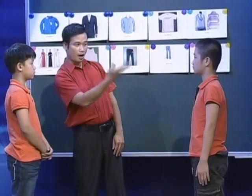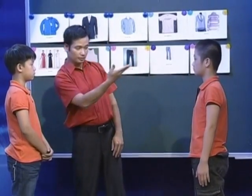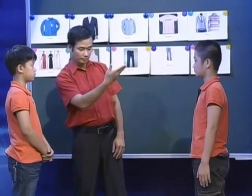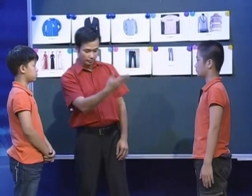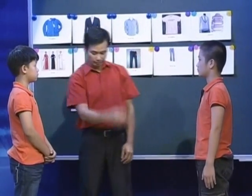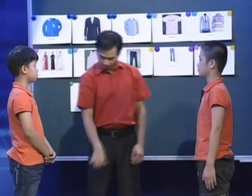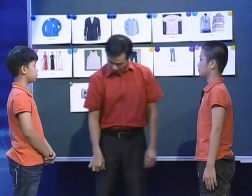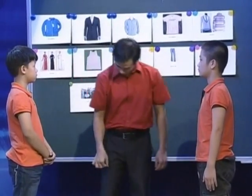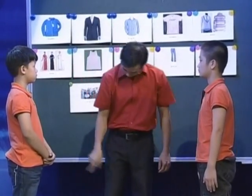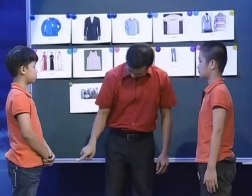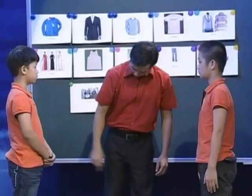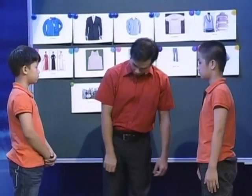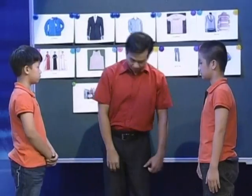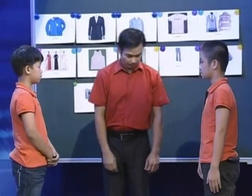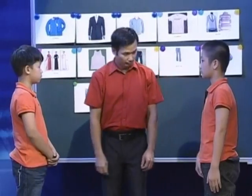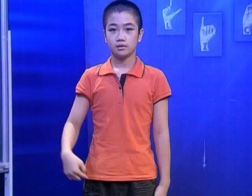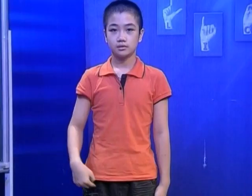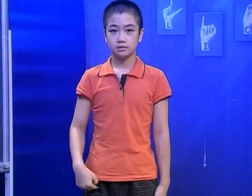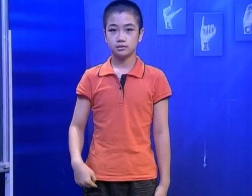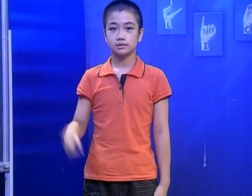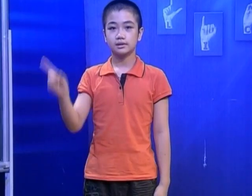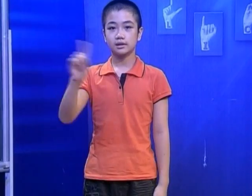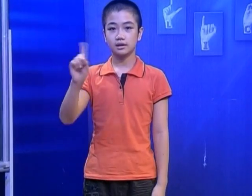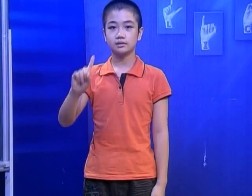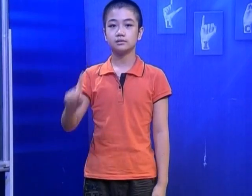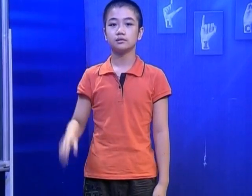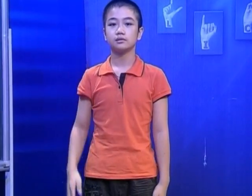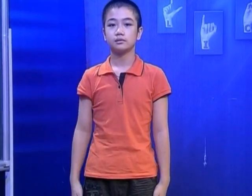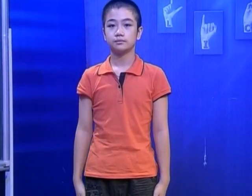Bây giờ hai bạn sẽ đổi vai nhé. Đố bạn biết đây là quần gì?